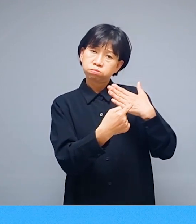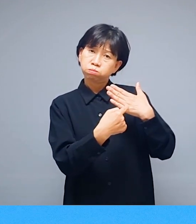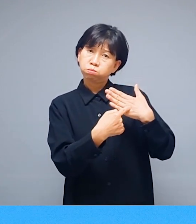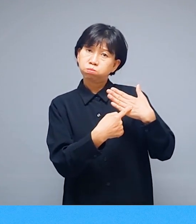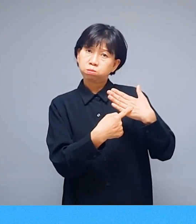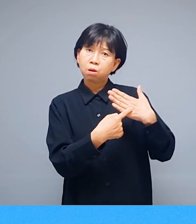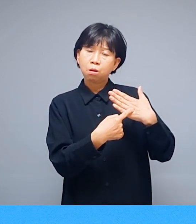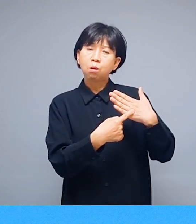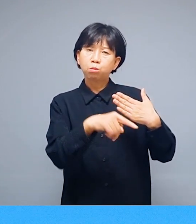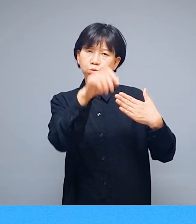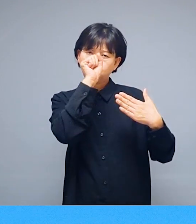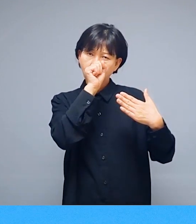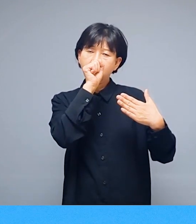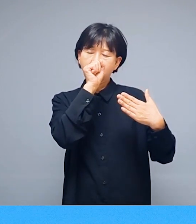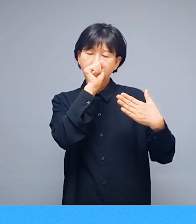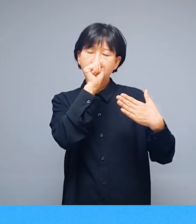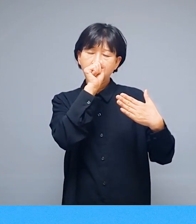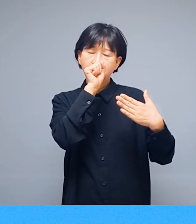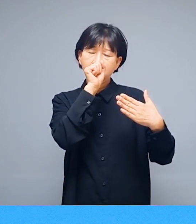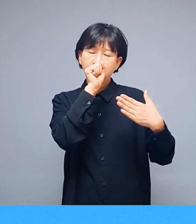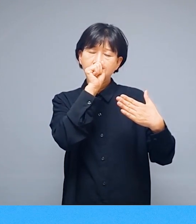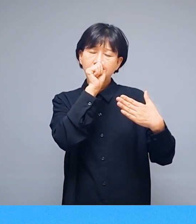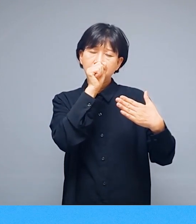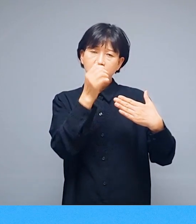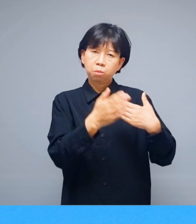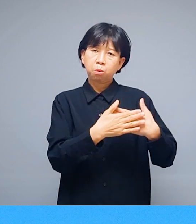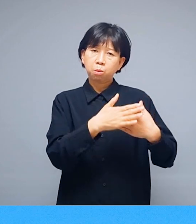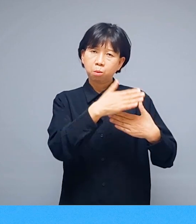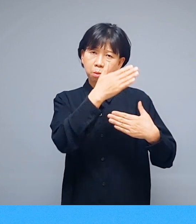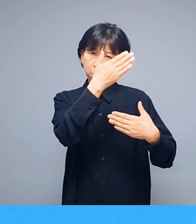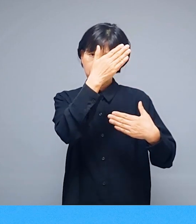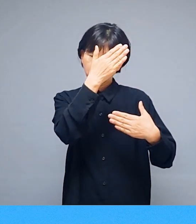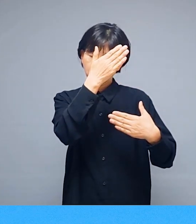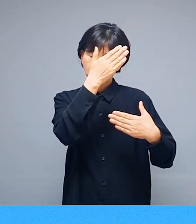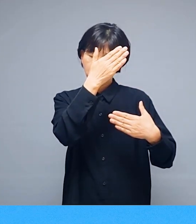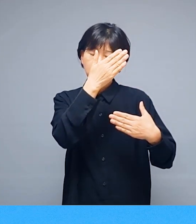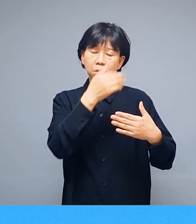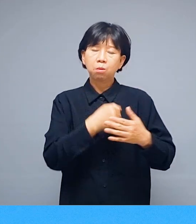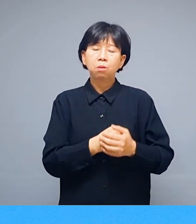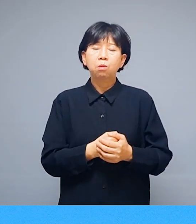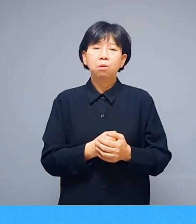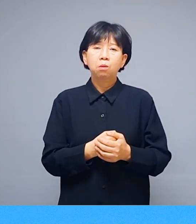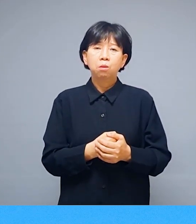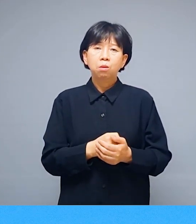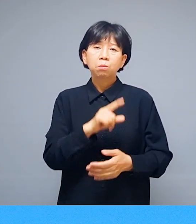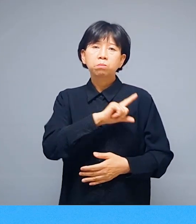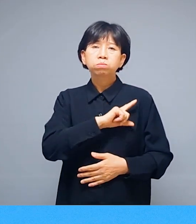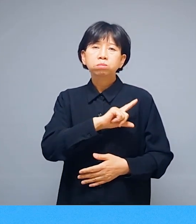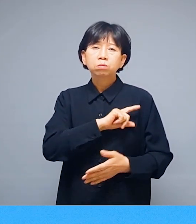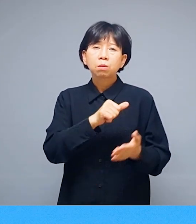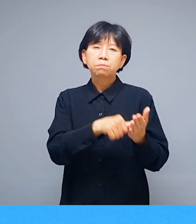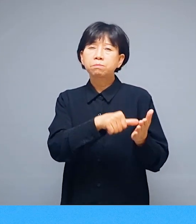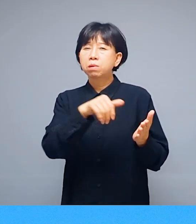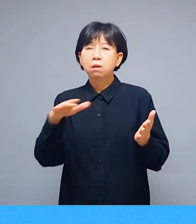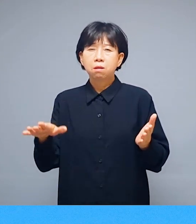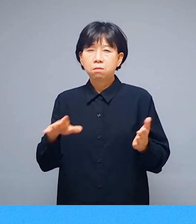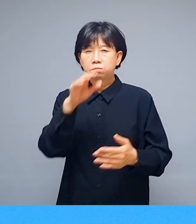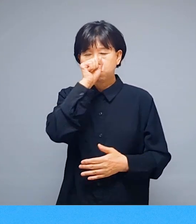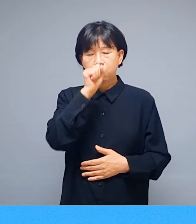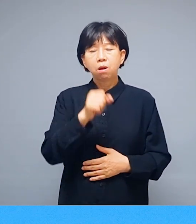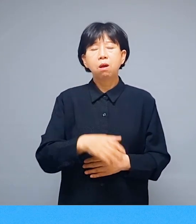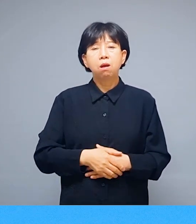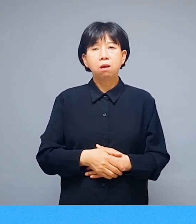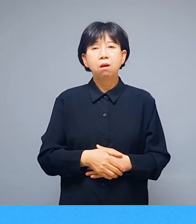괜찮아 보였던 것 같습니다. 그리고 이 사대교회가 명성이, 평판이 좀